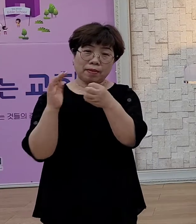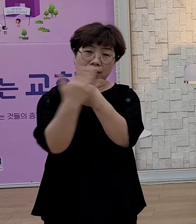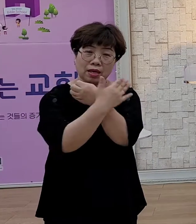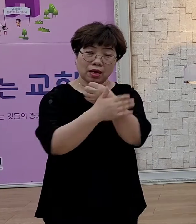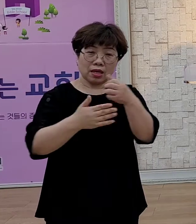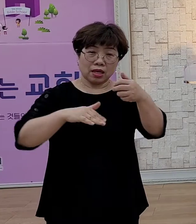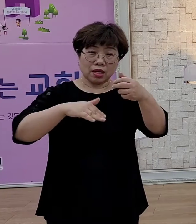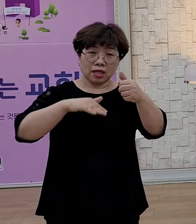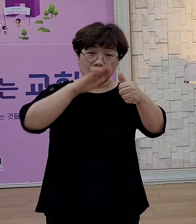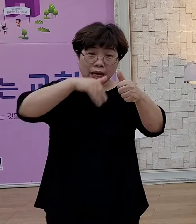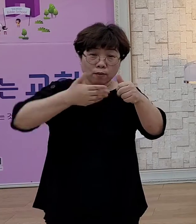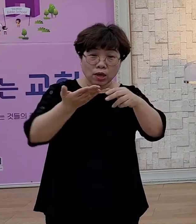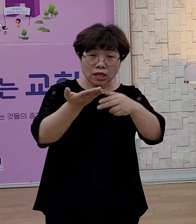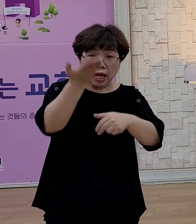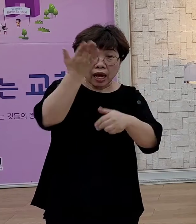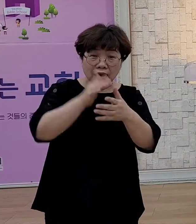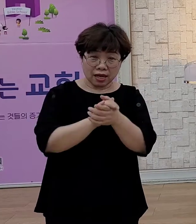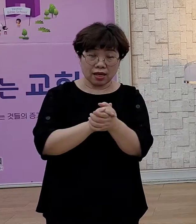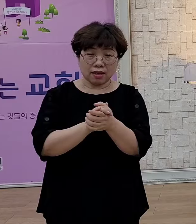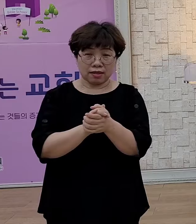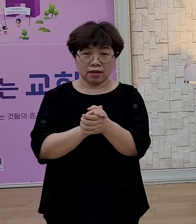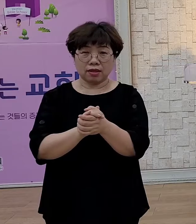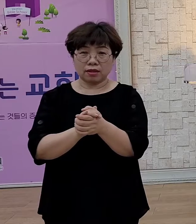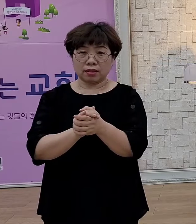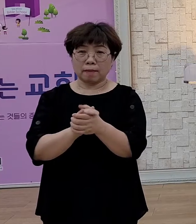거기가 배경인데요.